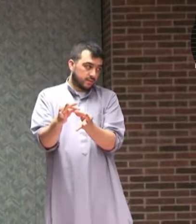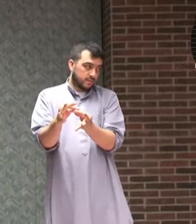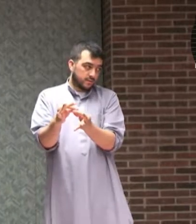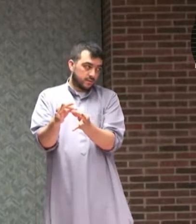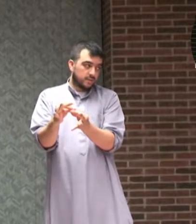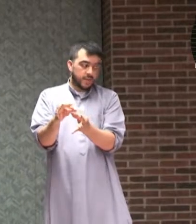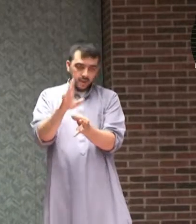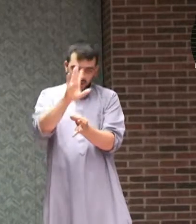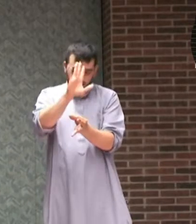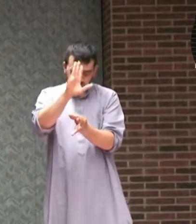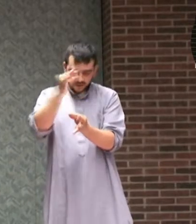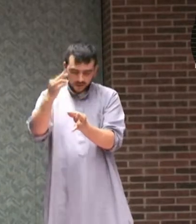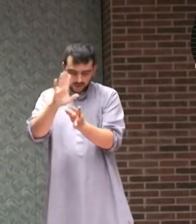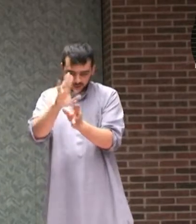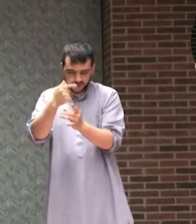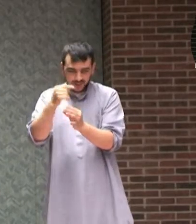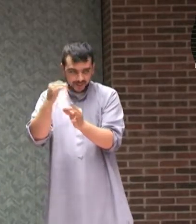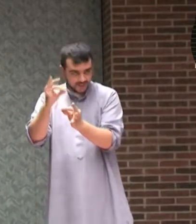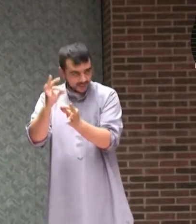prophétique. Donc,